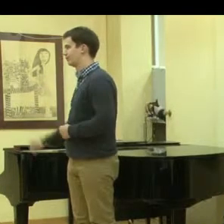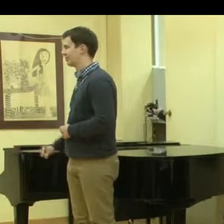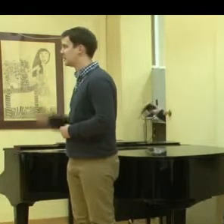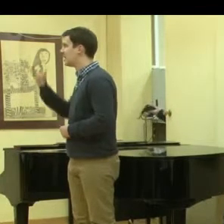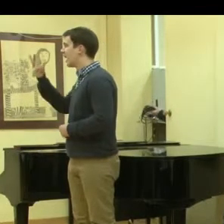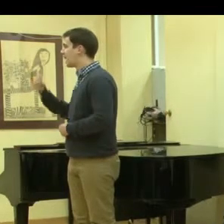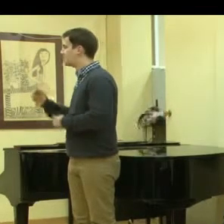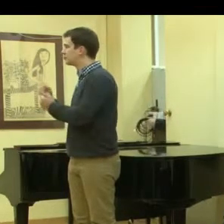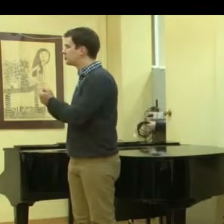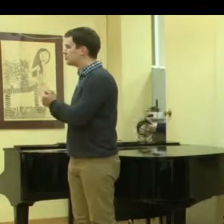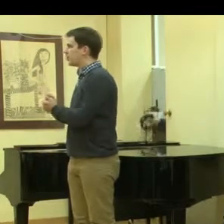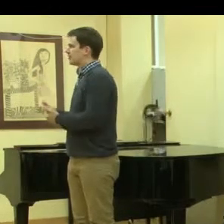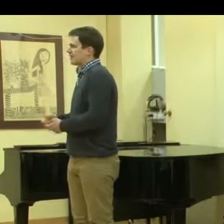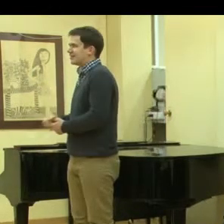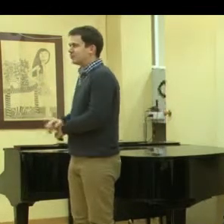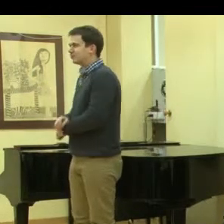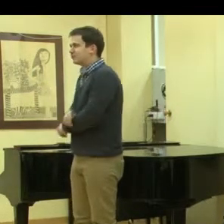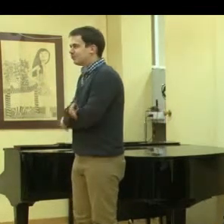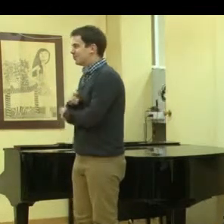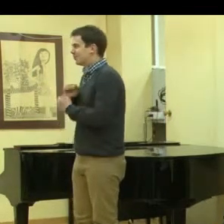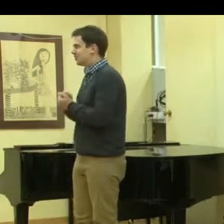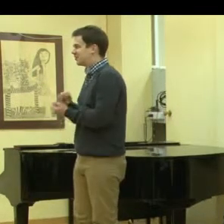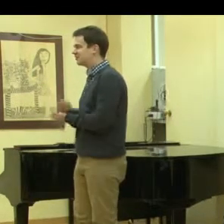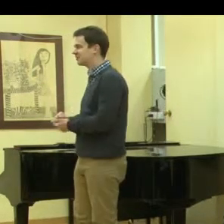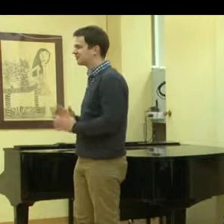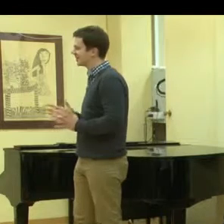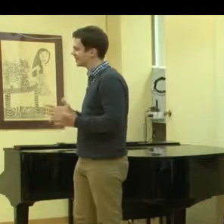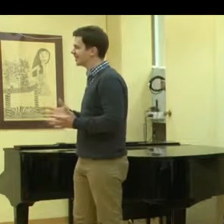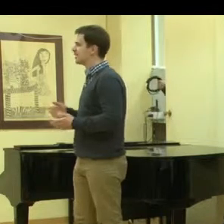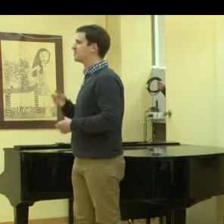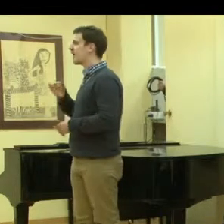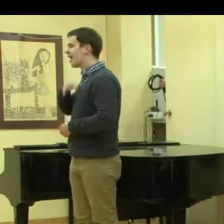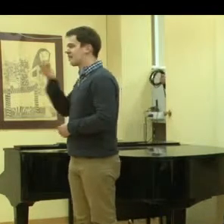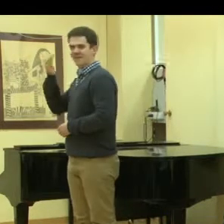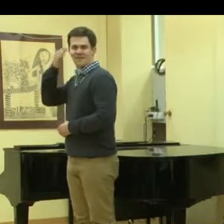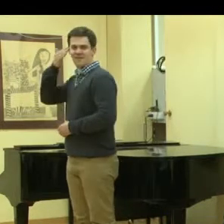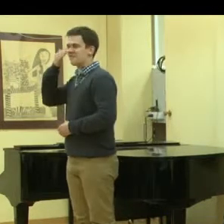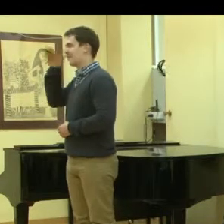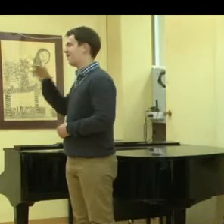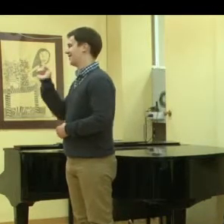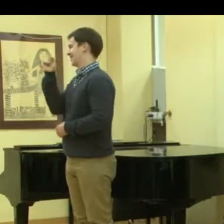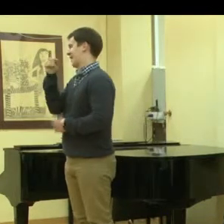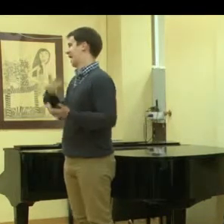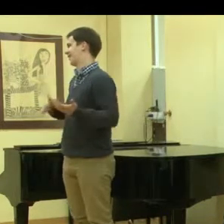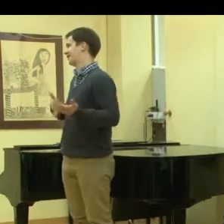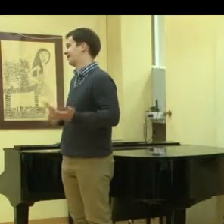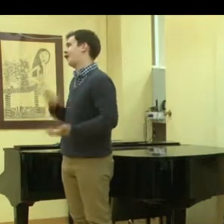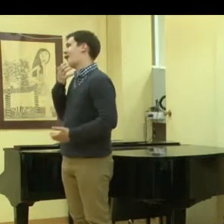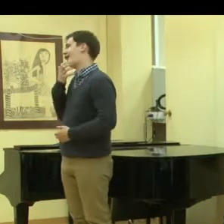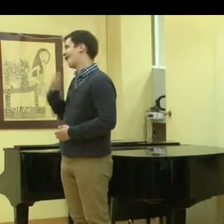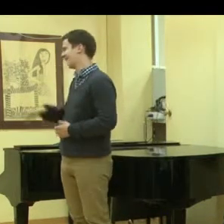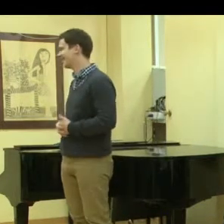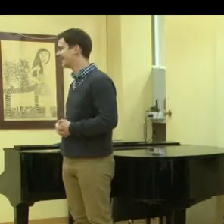już pora roku mało sprzyjająca, myślę, że i nam wszystkim, więc on troszeczkę z tego względu, no, cierpi. Pero